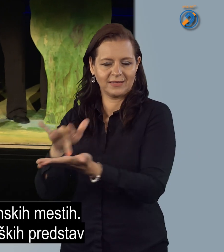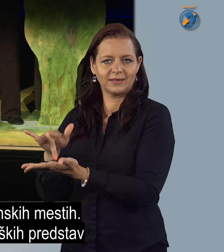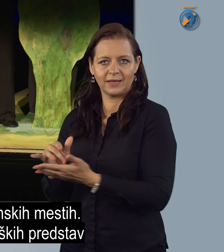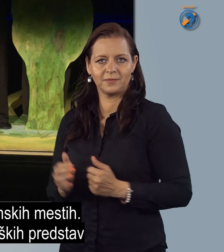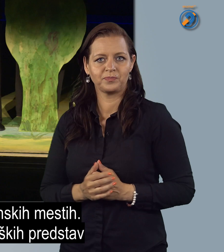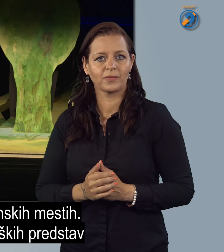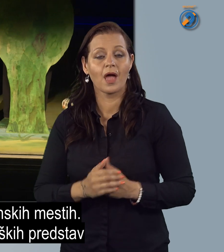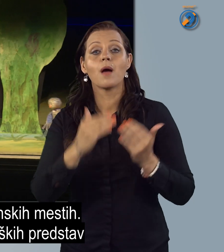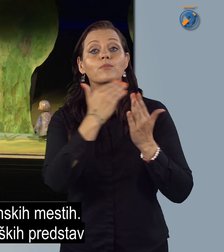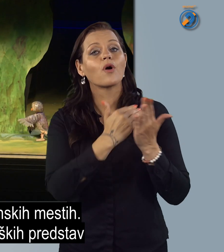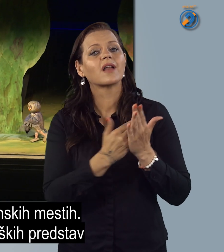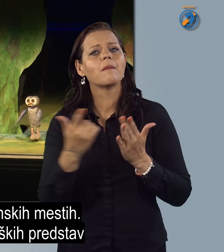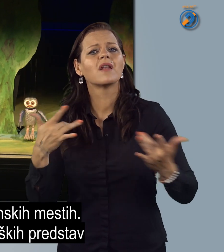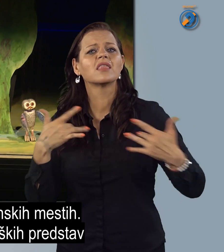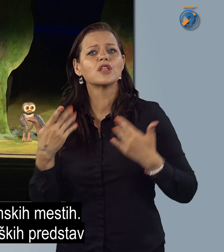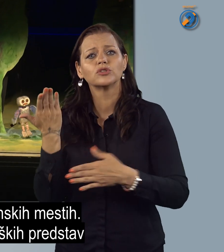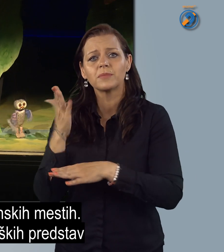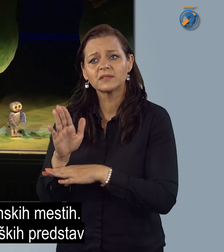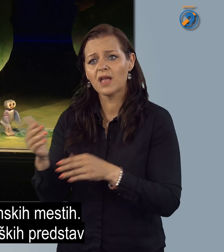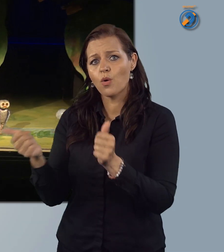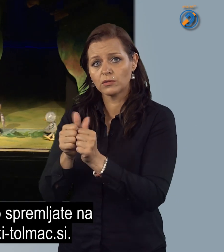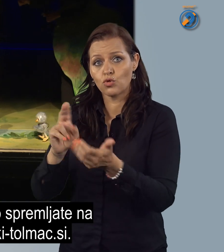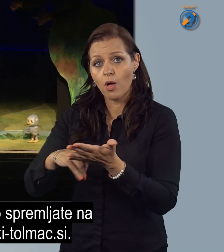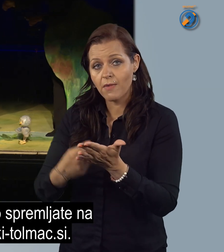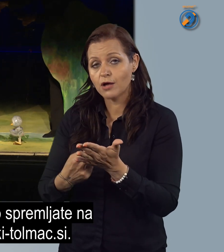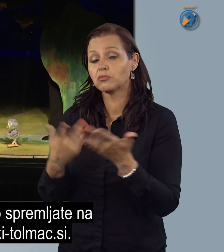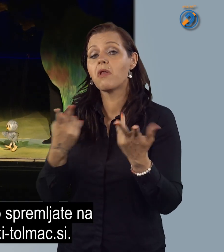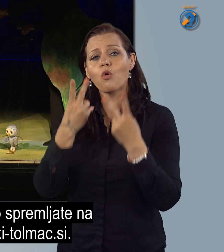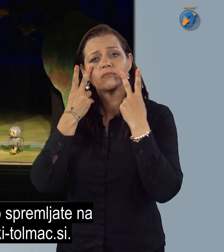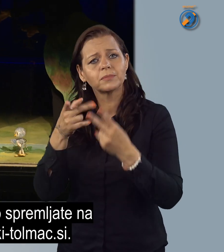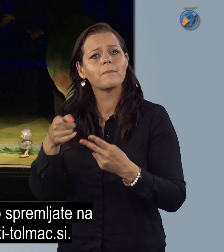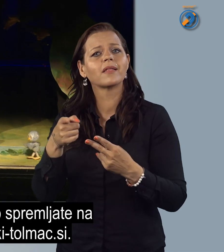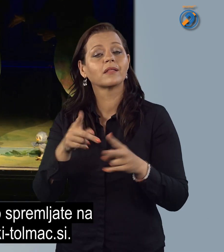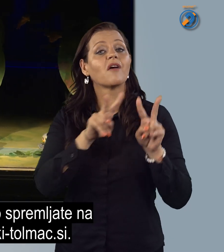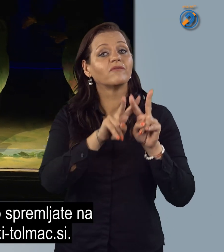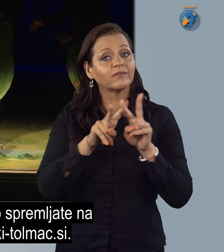mestih. Program gledaliških predstav s tolmačem lahko